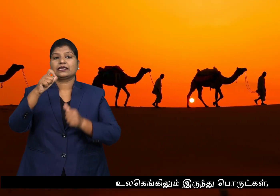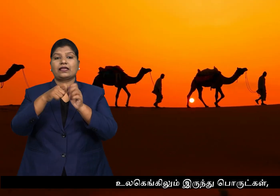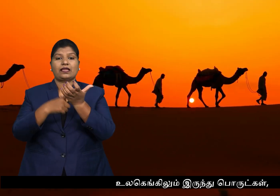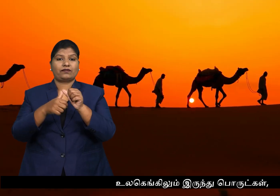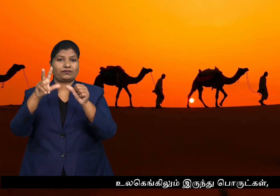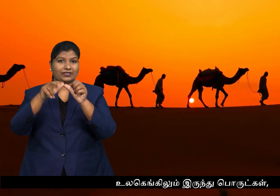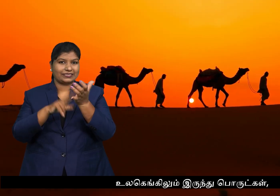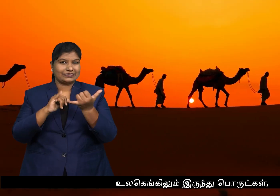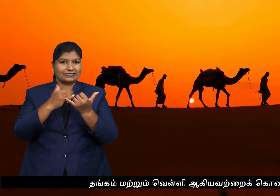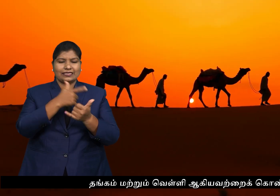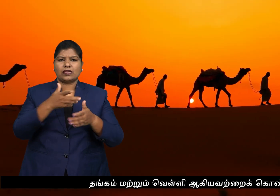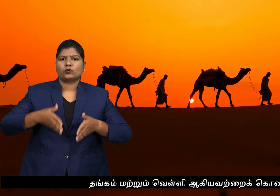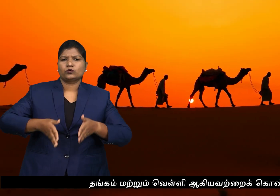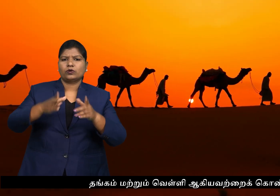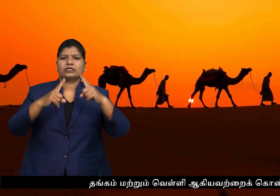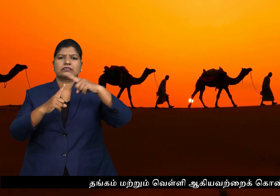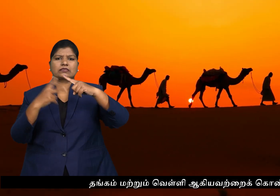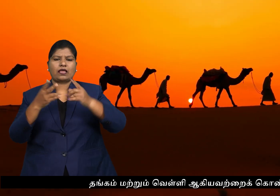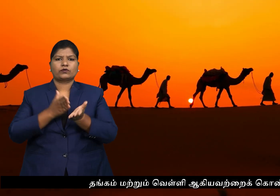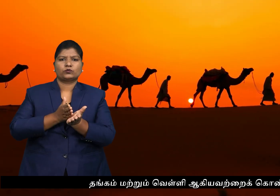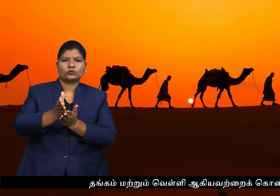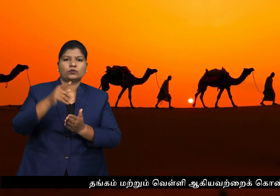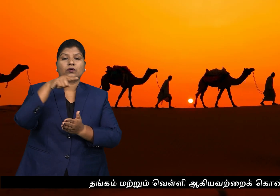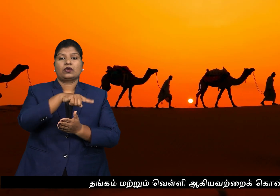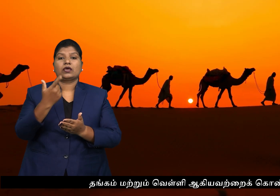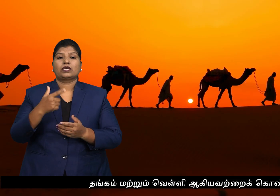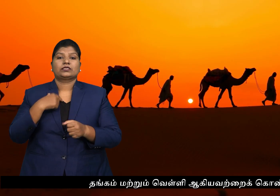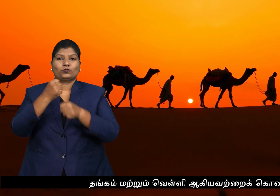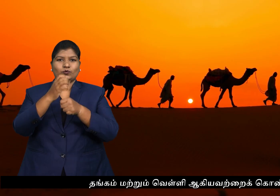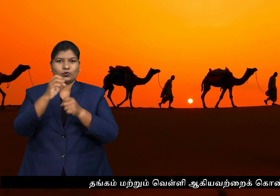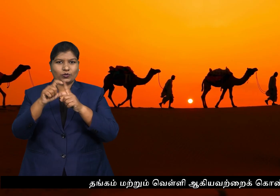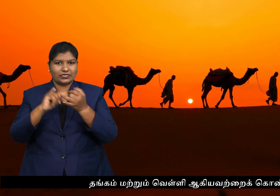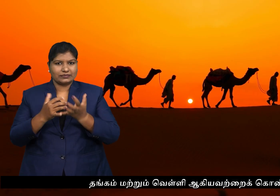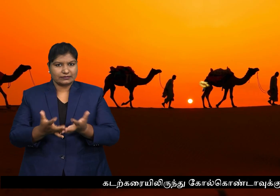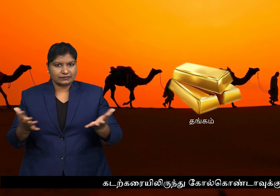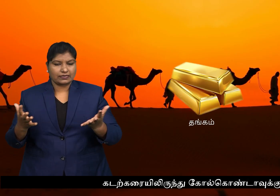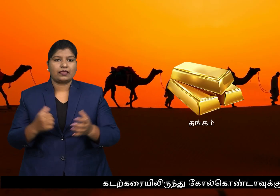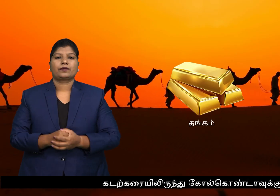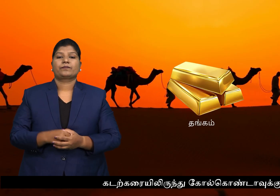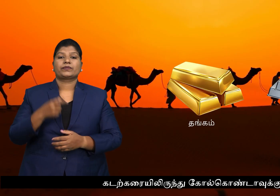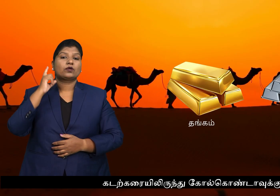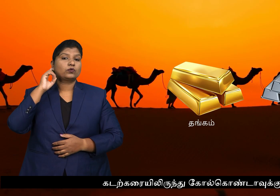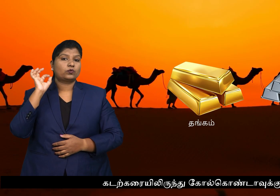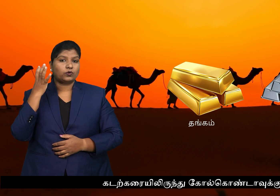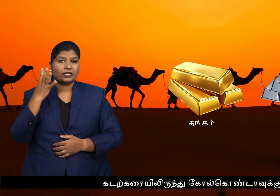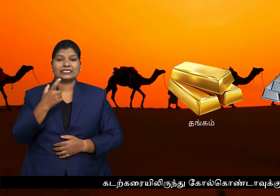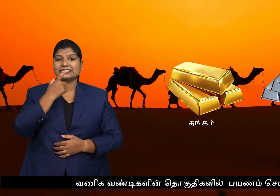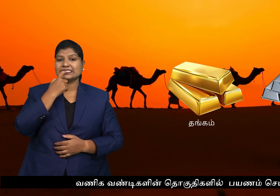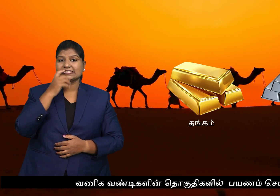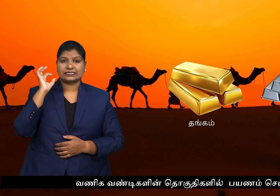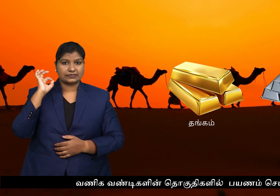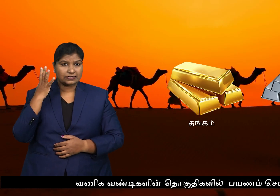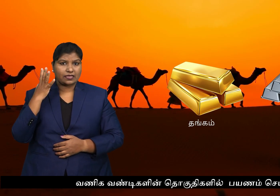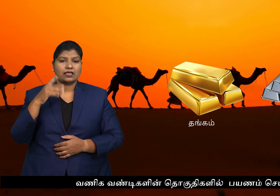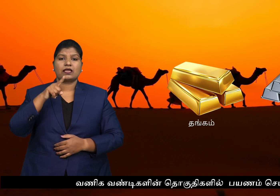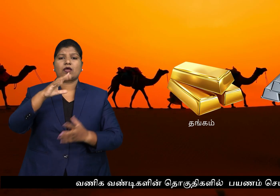உலகெங்கிலும் இருந்து பொருட்கள், தங்கம் மற்றும் வெள்ளி ஆகியவற்றை கொண்டு கடற்கரையிலிருந்து கோல்கொண்டாவுக்கு